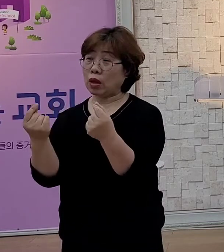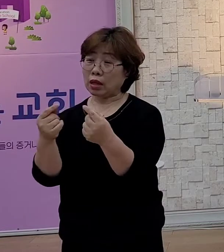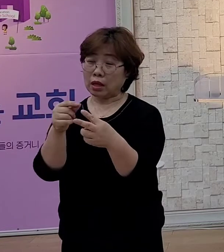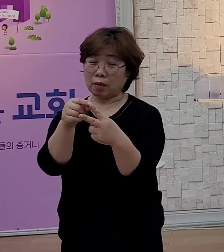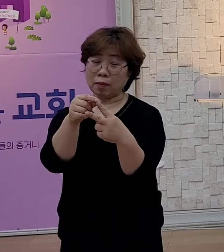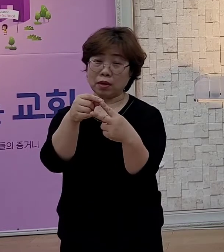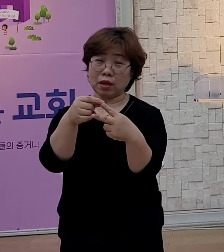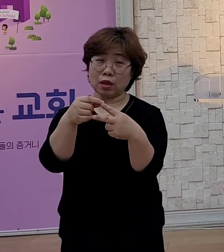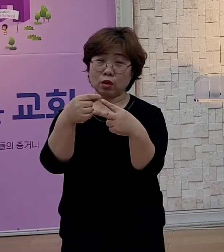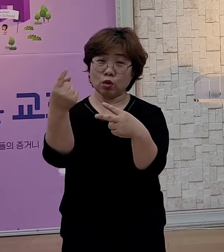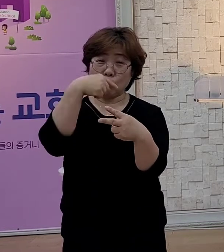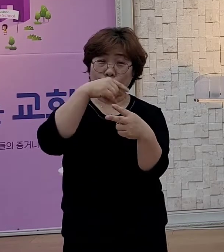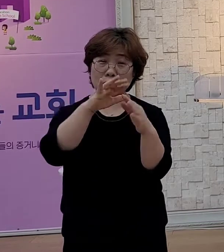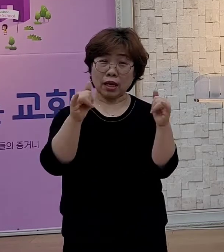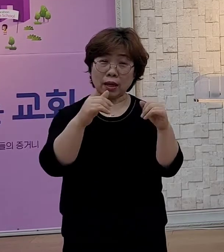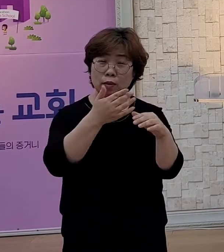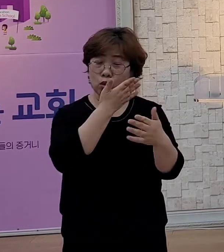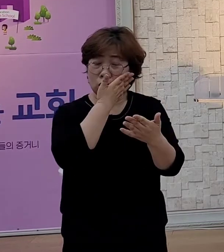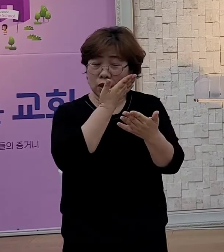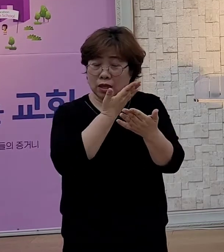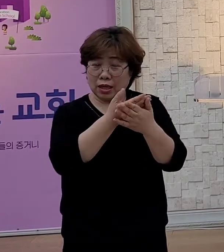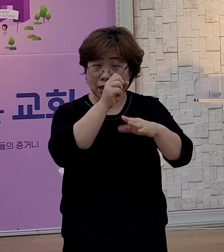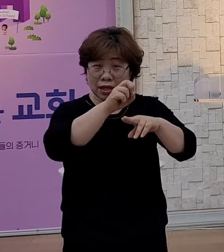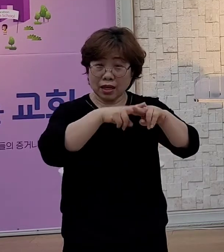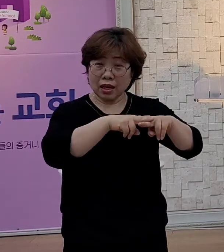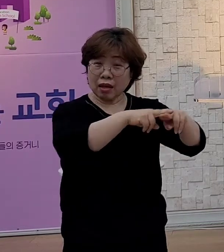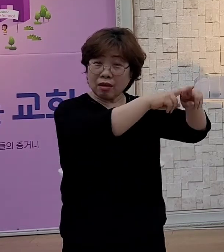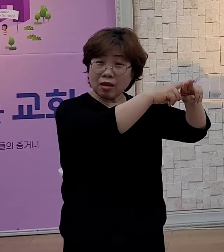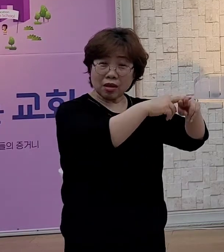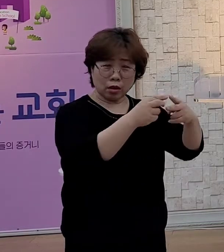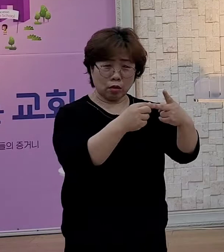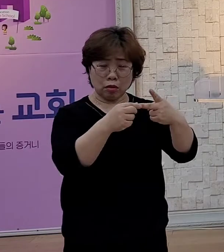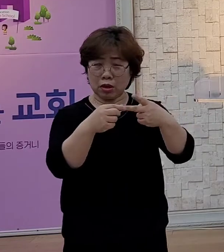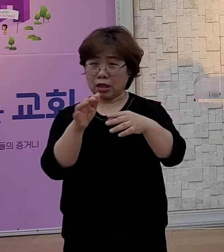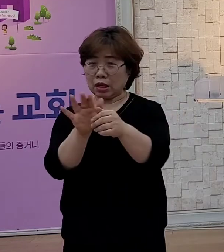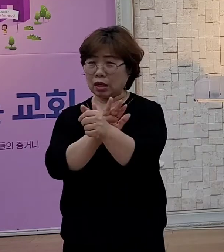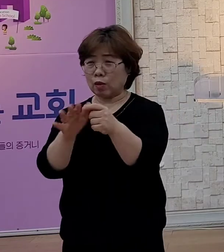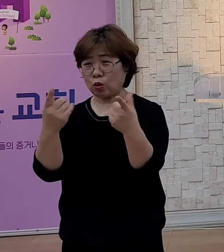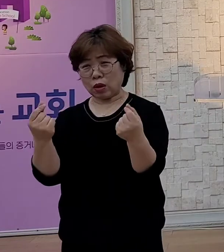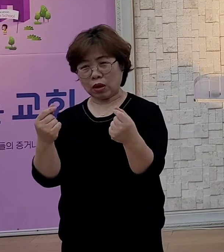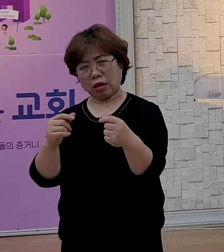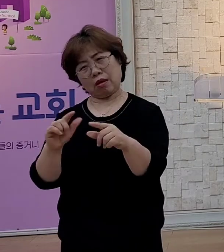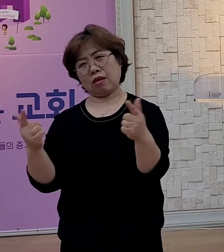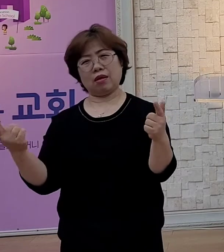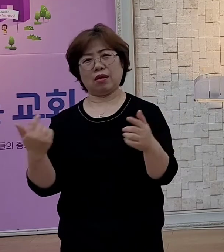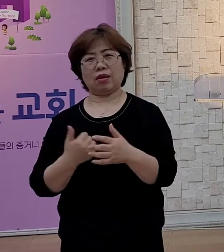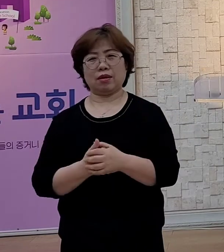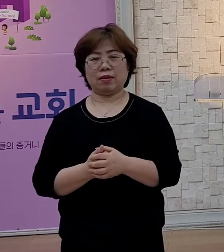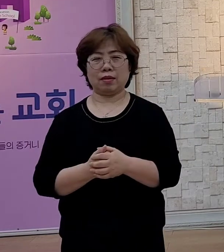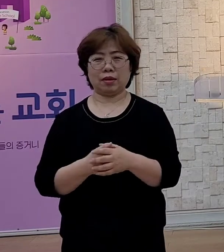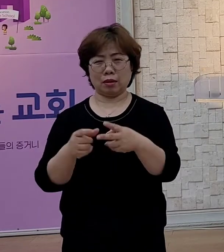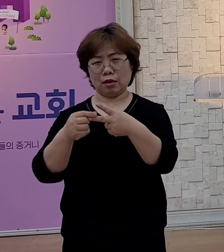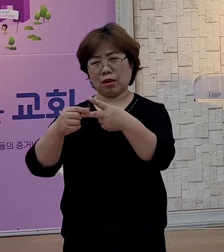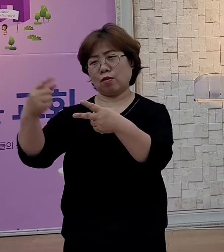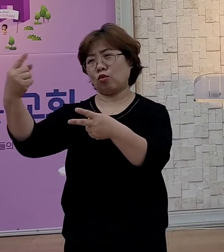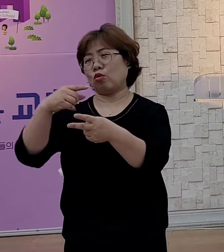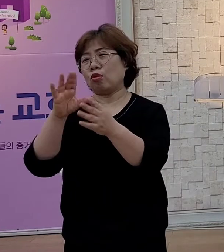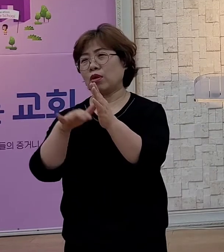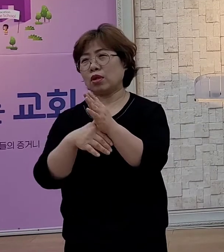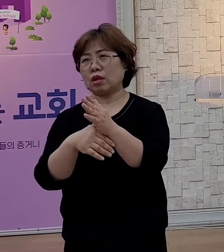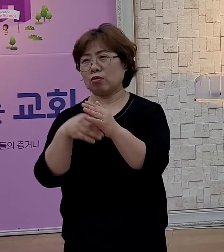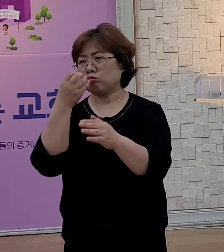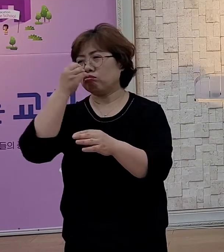있어 보이는 사람에게는 귀빈석에 앉혔다고. 근데 이 없어 보이는 사람이 들어왔는데 어디에 앉혔냐 보니까